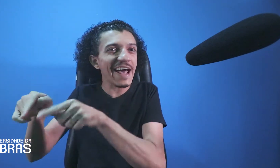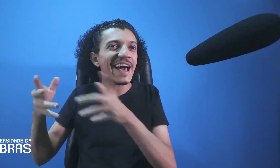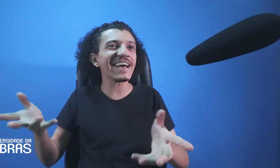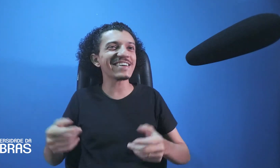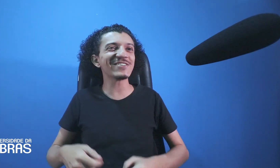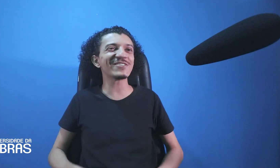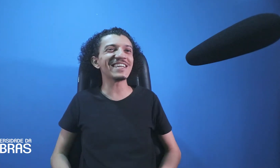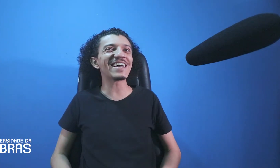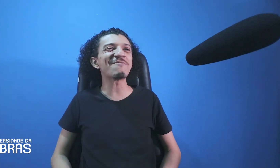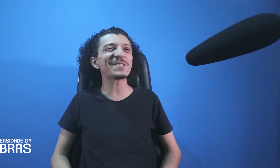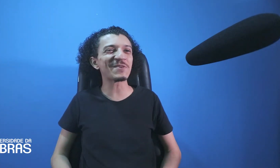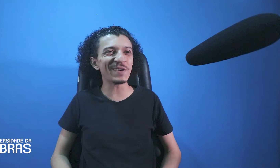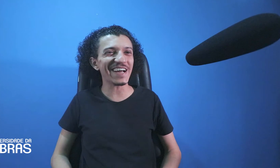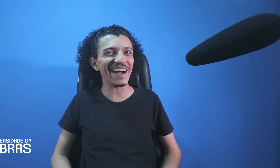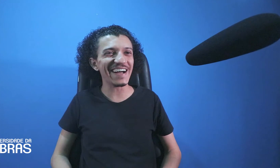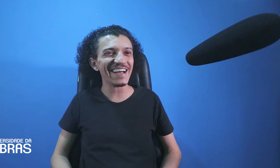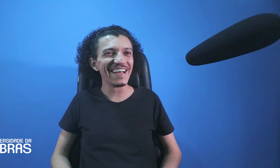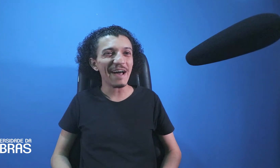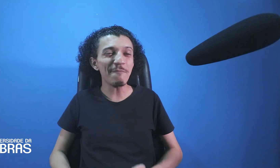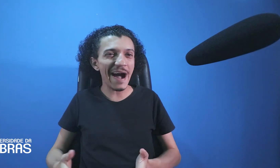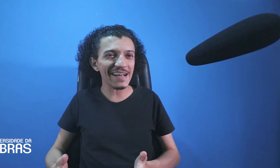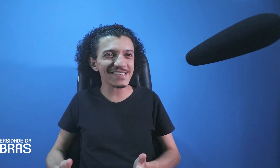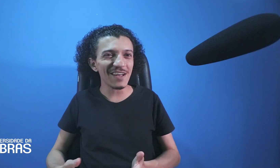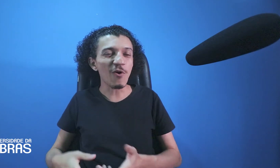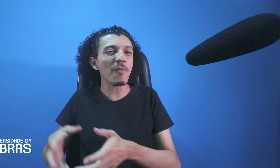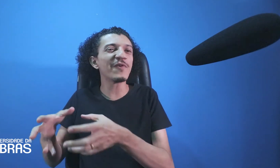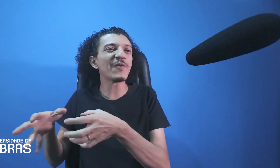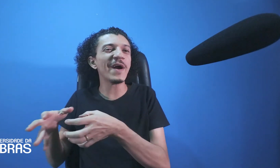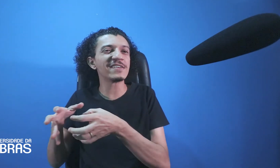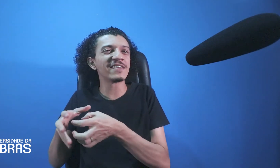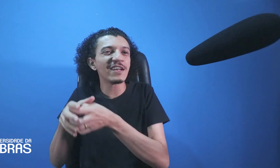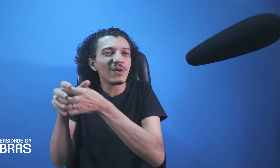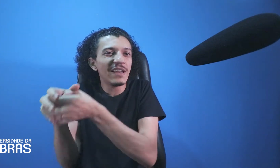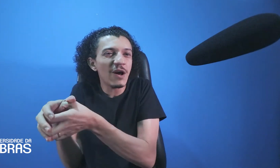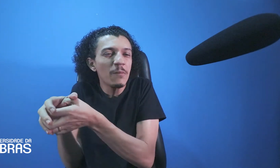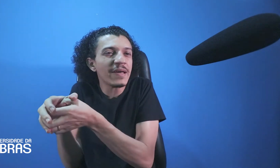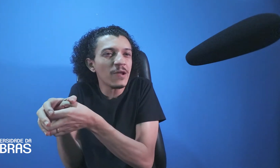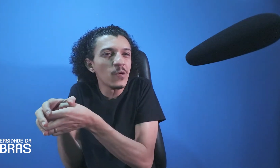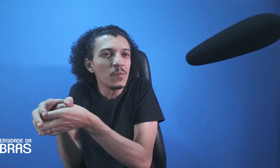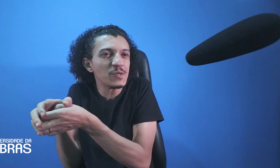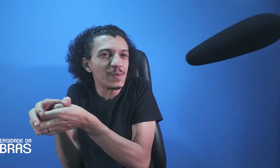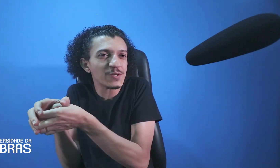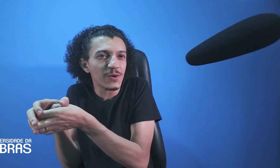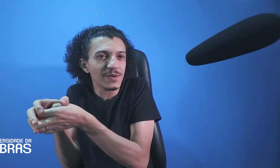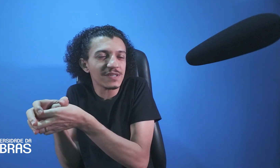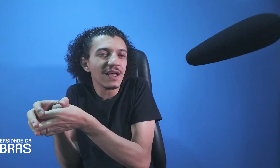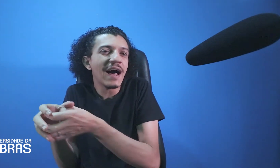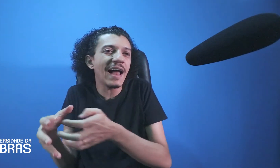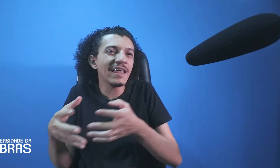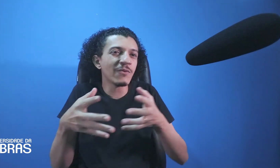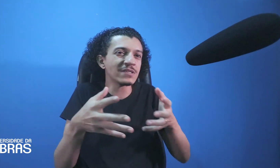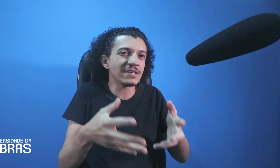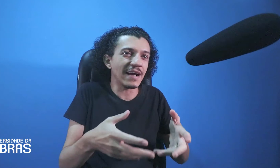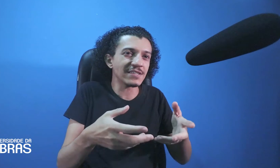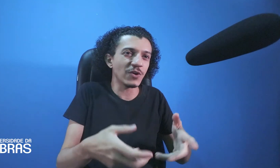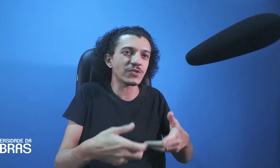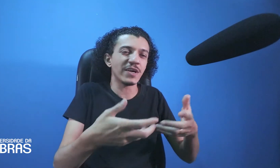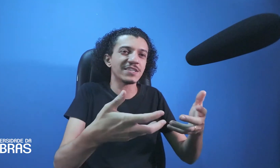ela que a gente utilizava para se comunicar. Mas, como ficou restrito ali a um pequeno grupo de pessoas, a língua de sinais que nós conhecemos